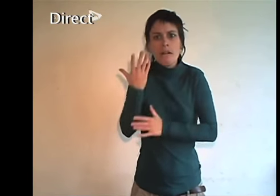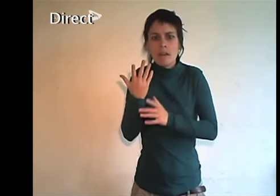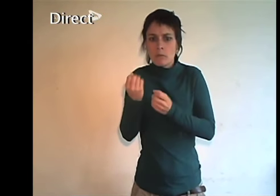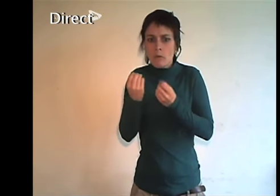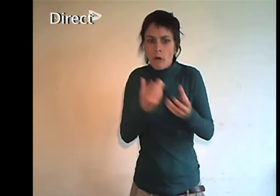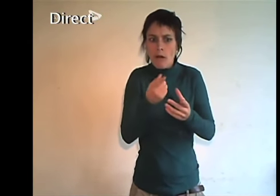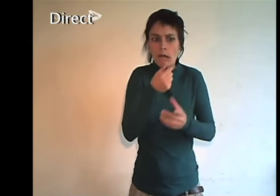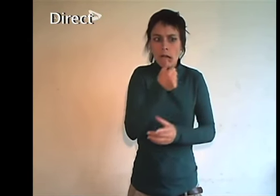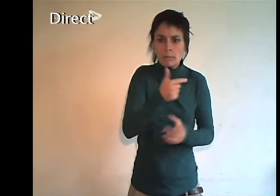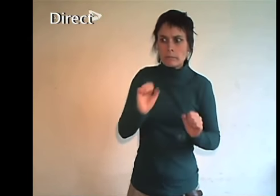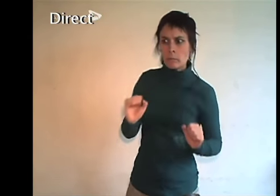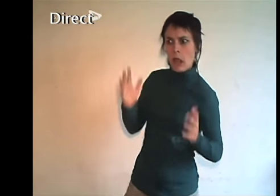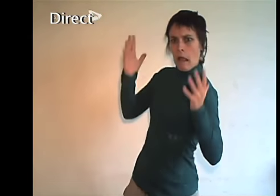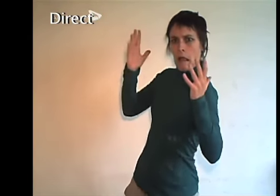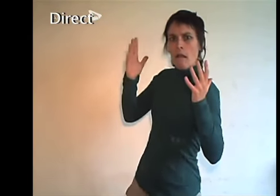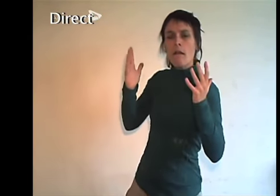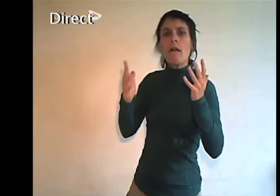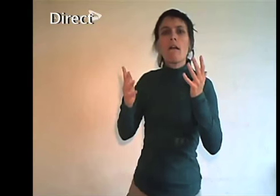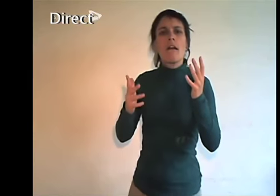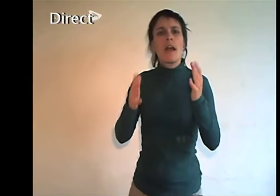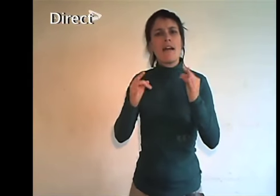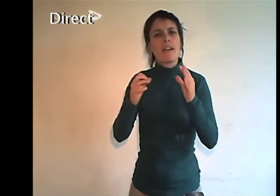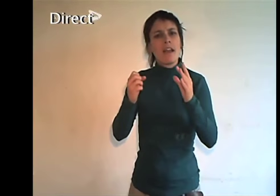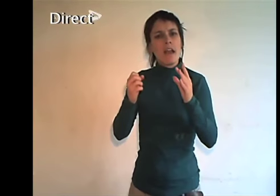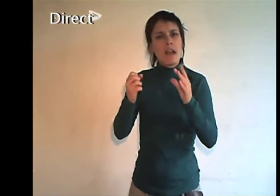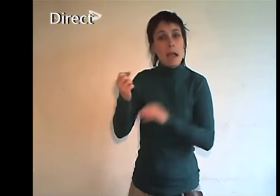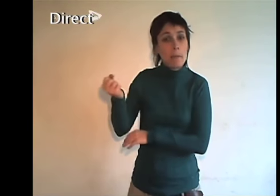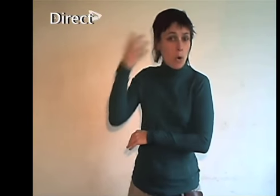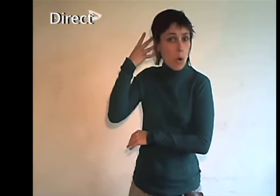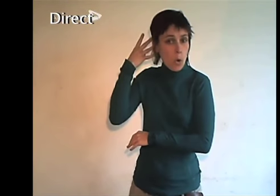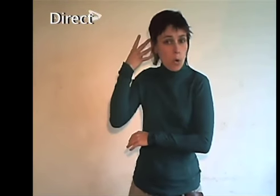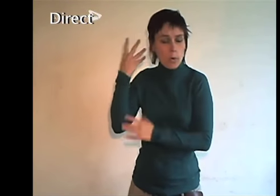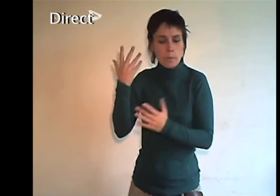fait réagir. C'est la pratique de l'implant, ce qu'on appelle l'implant cochléaire, et